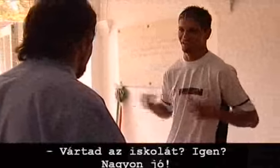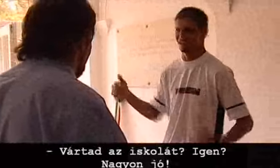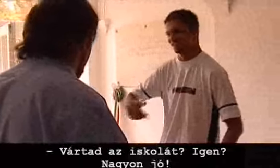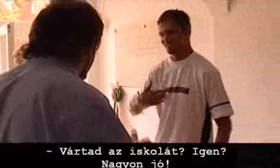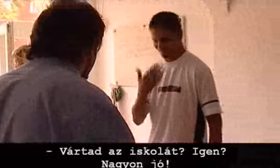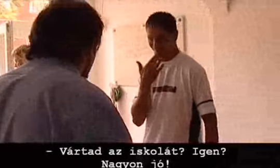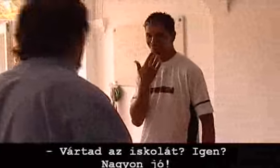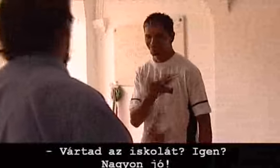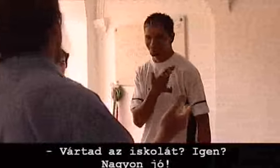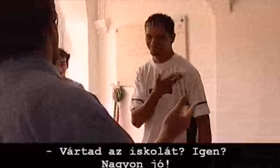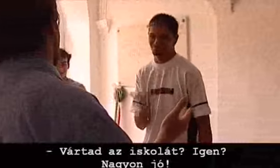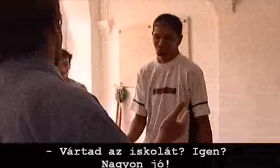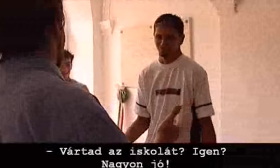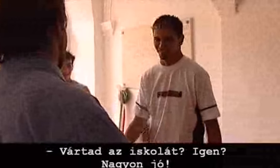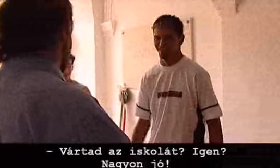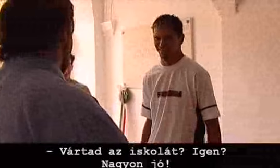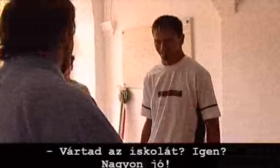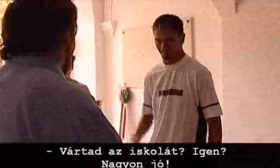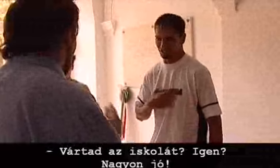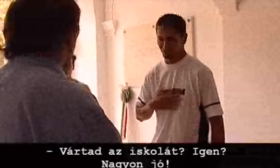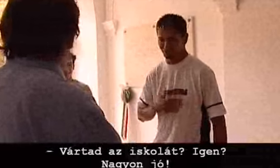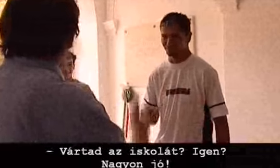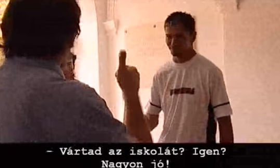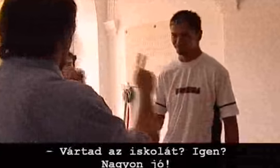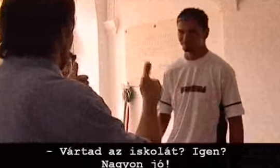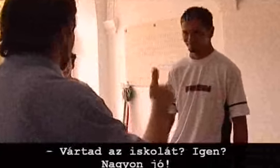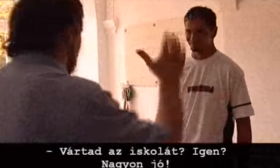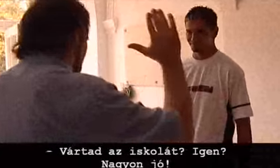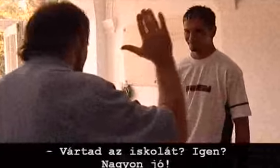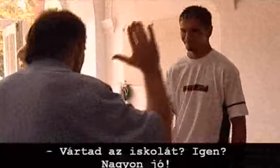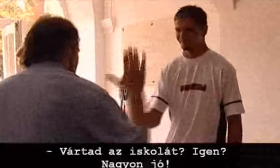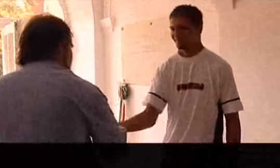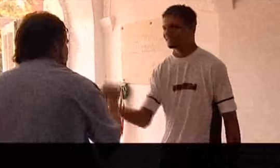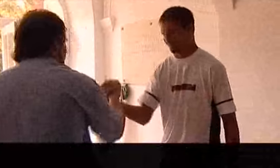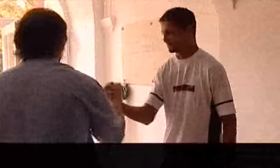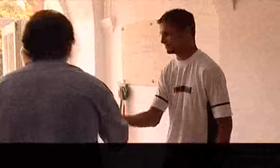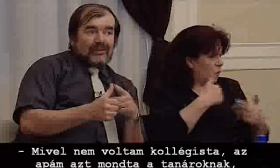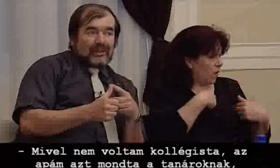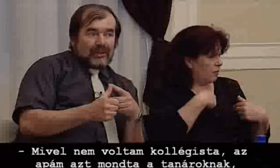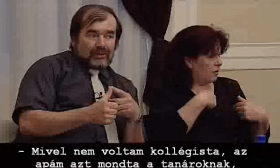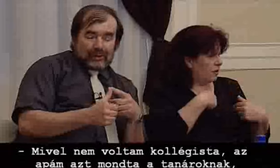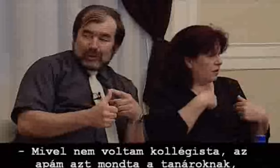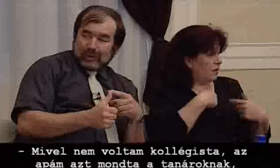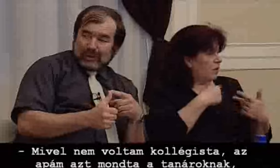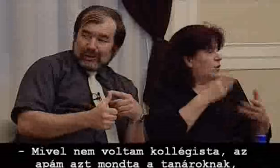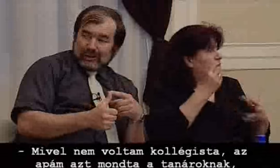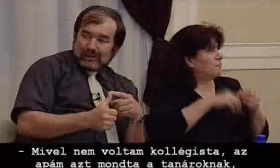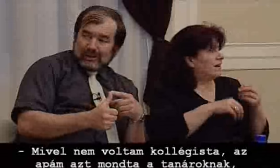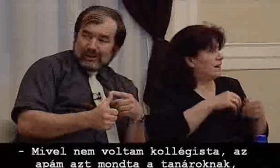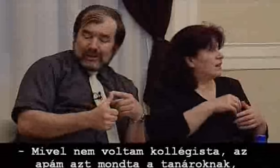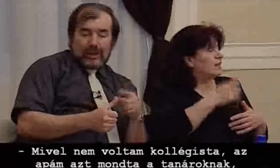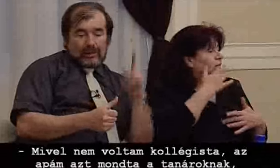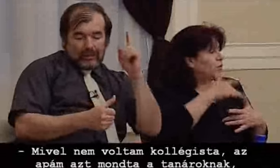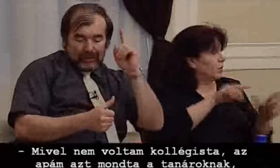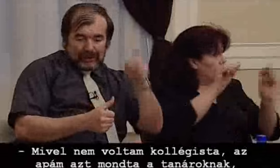Igen, na törő. Szeret iszkolában, akkor úgy köpni ma. Nem voltam kollégista. Mivel